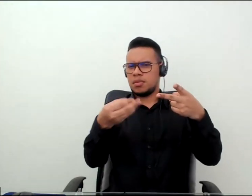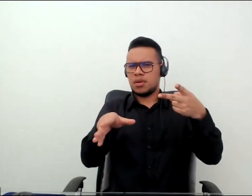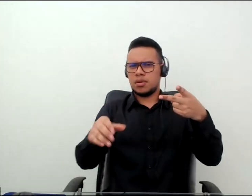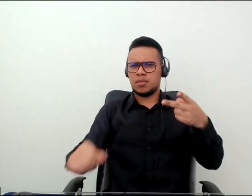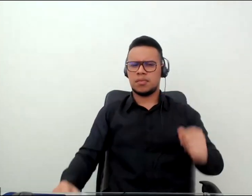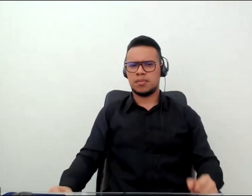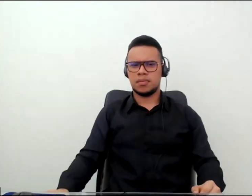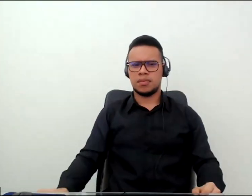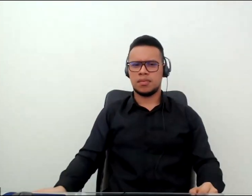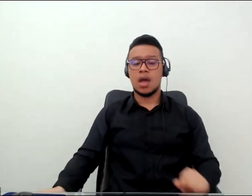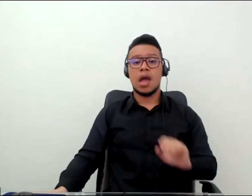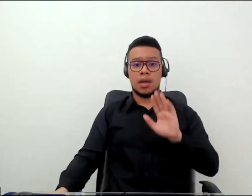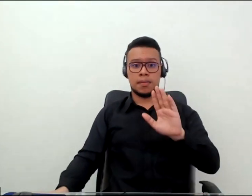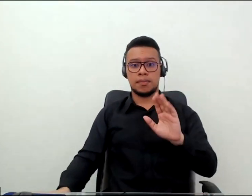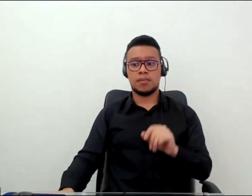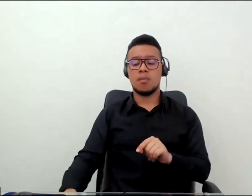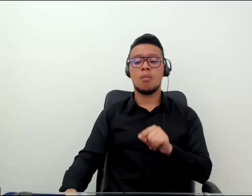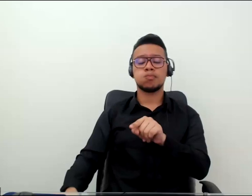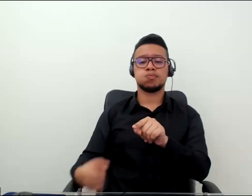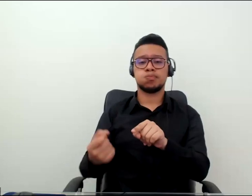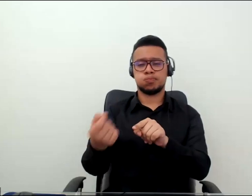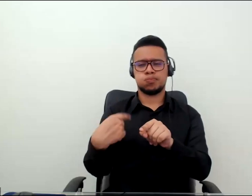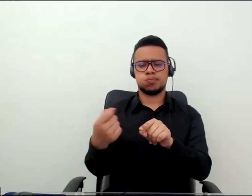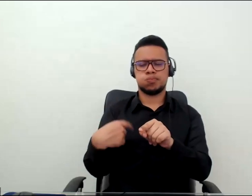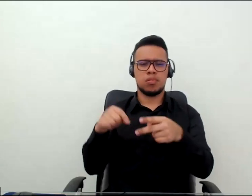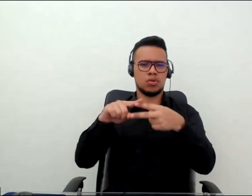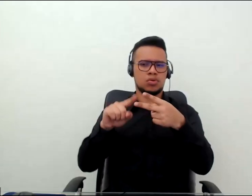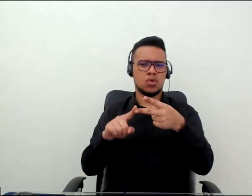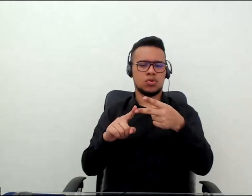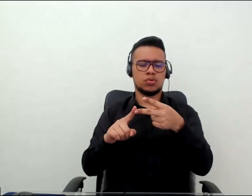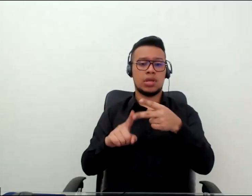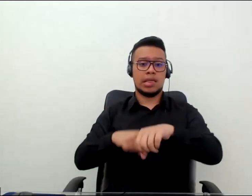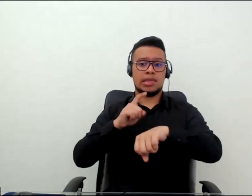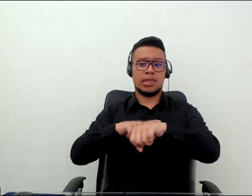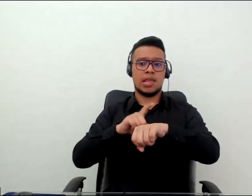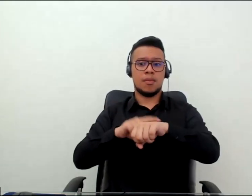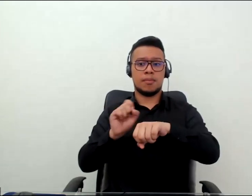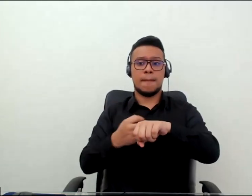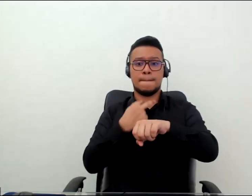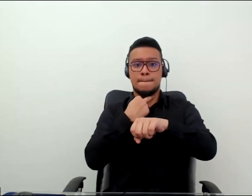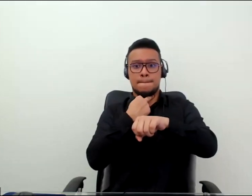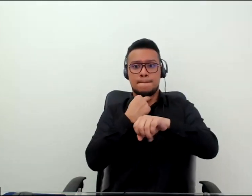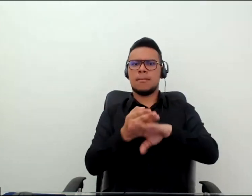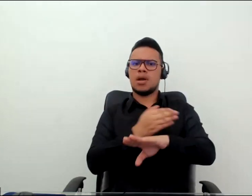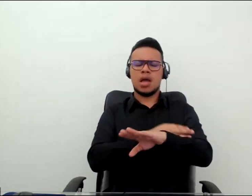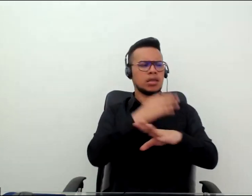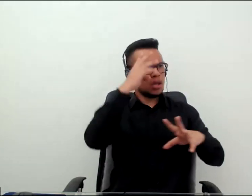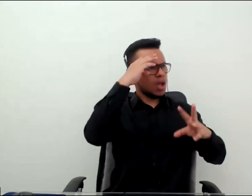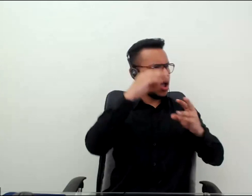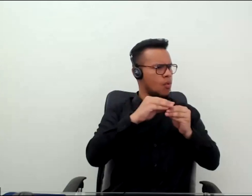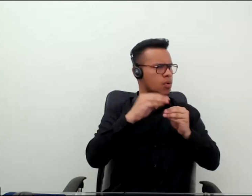De igual forma aquí tenemos dos preguntas creería yo que por nuestro tiempo y el tiempo que habíamos estipulado para